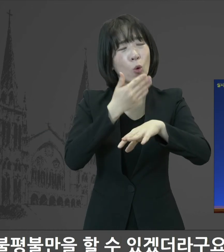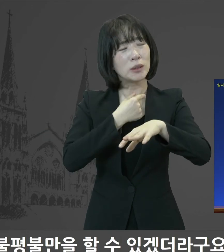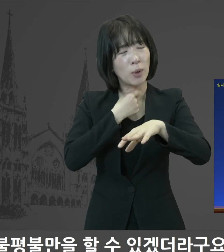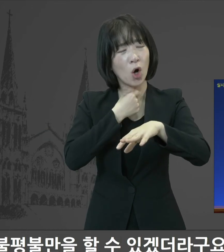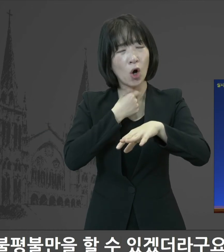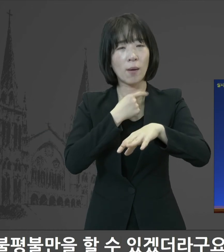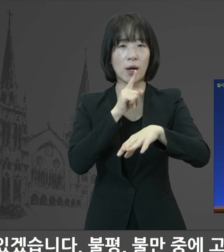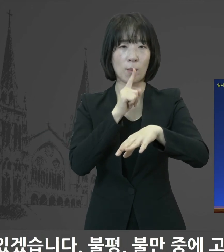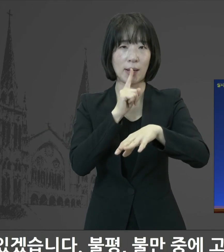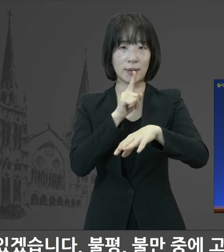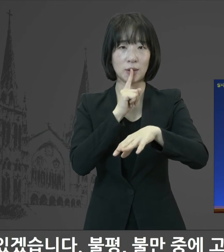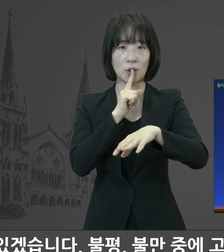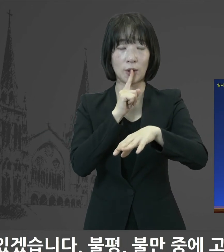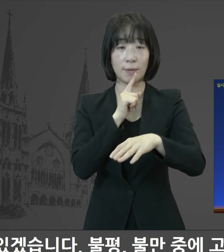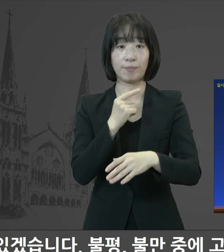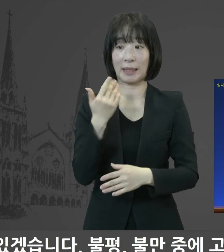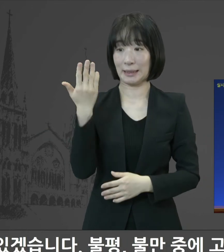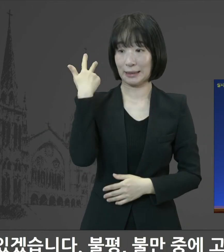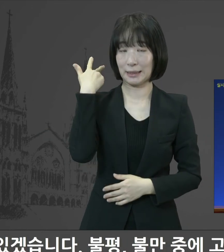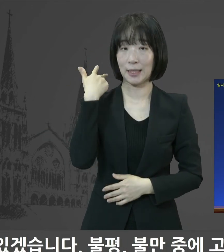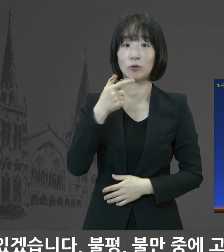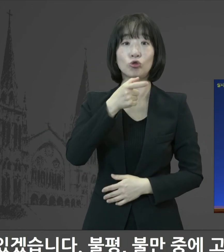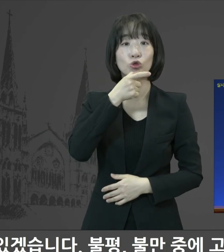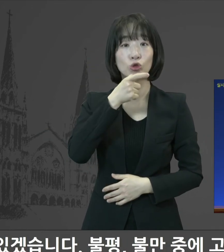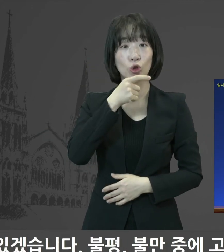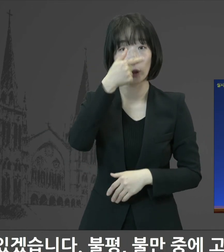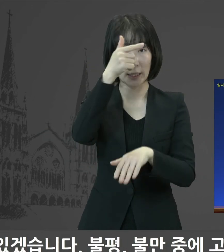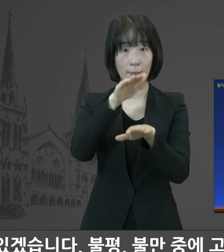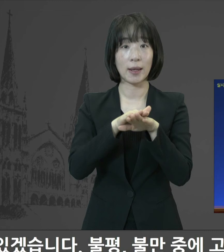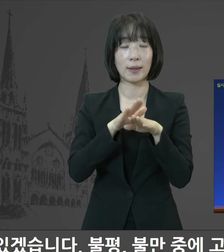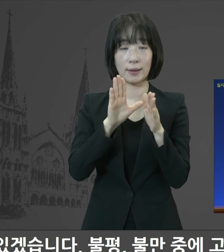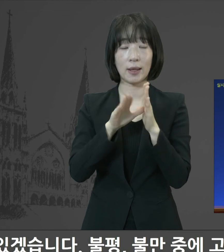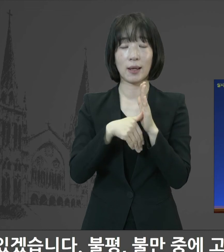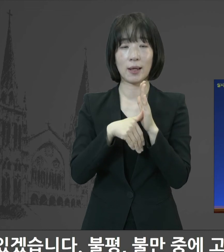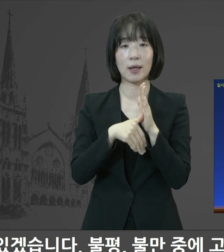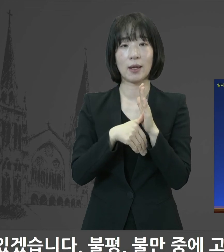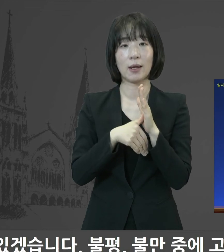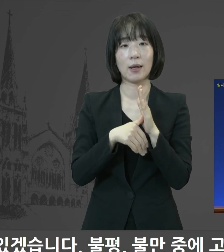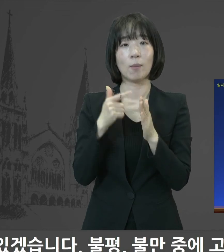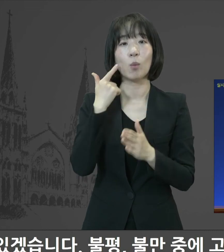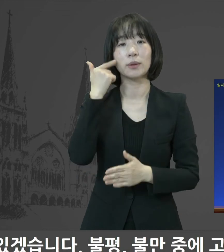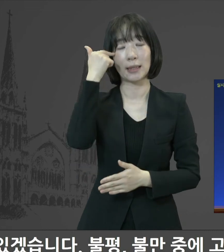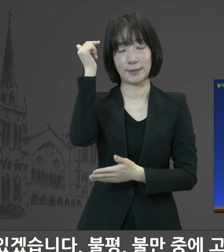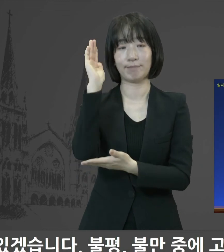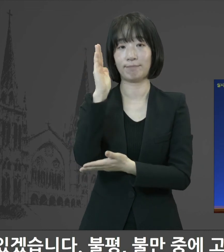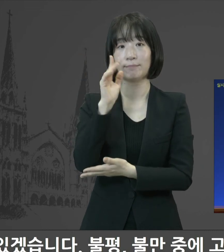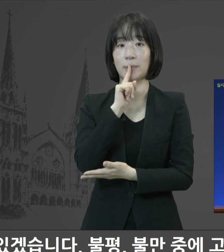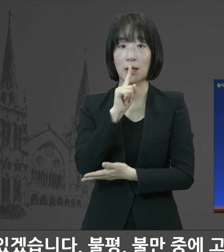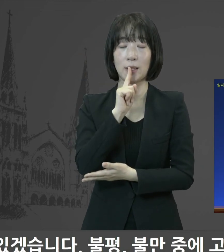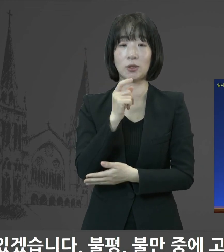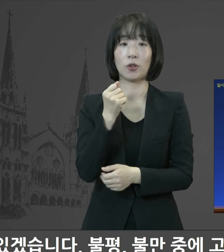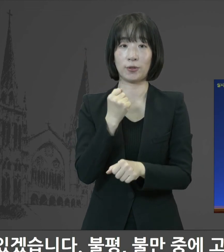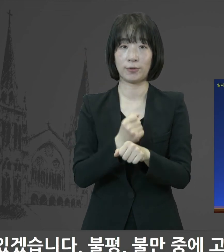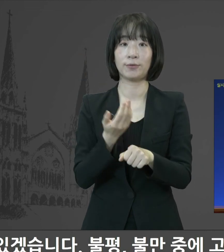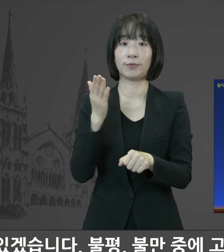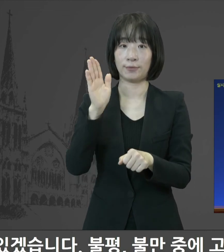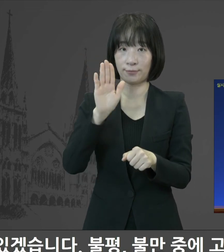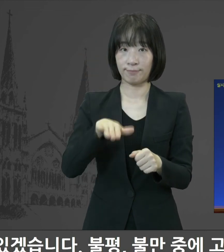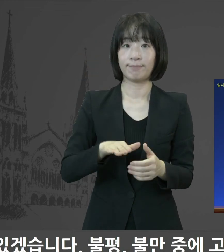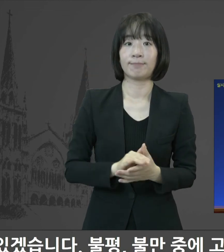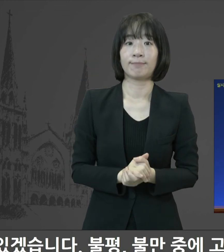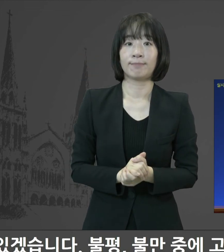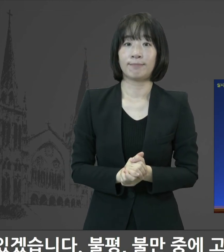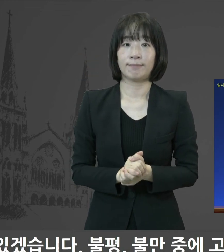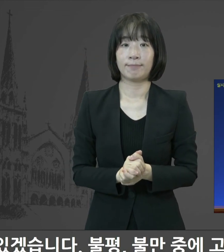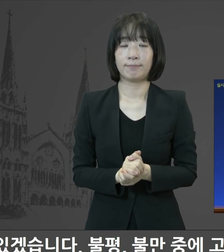전 수요 예배 시간에 우리 목사님 중 한 분이 그 장면을 아주 잘 말씀으로 전해 주셨습니다. 저는 아주 간단히 한 포인트만 말씀드릴